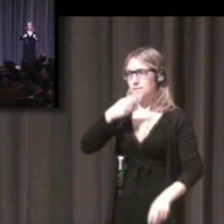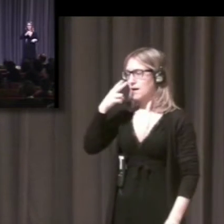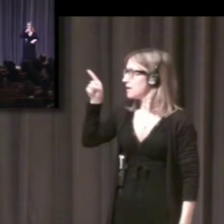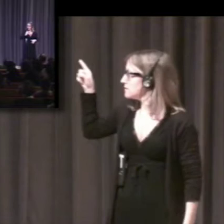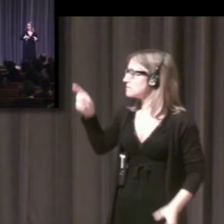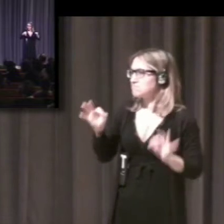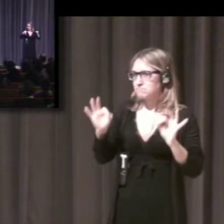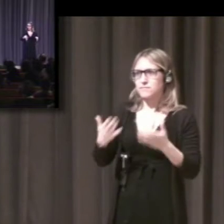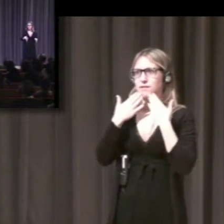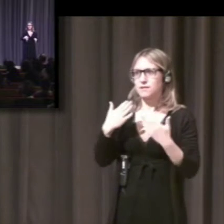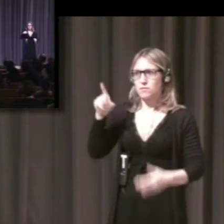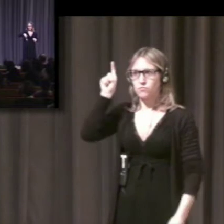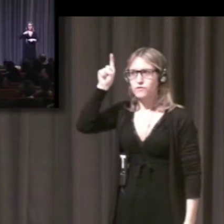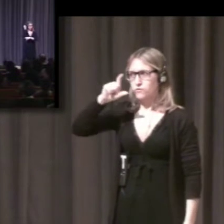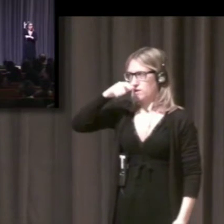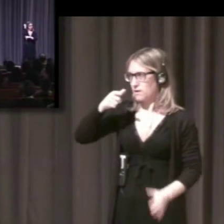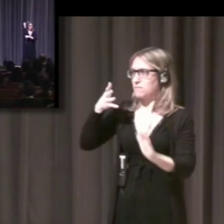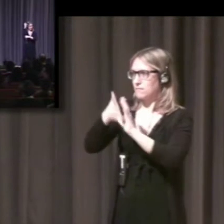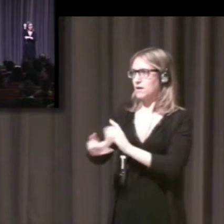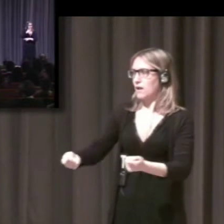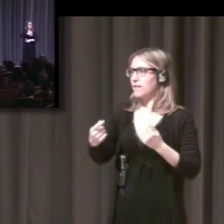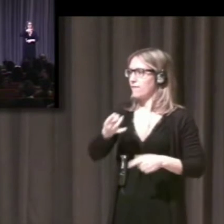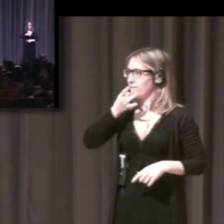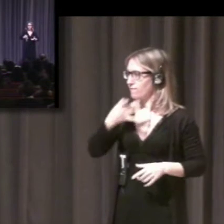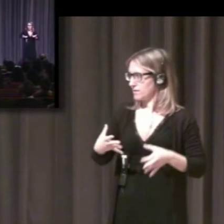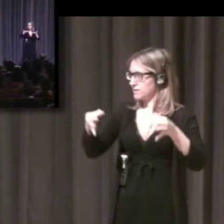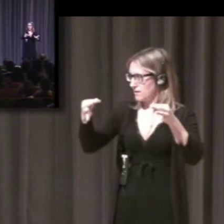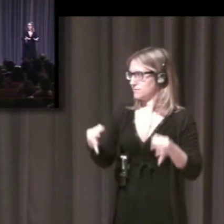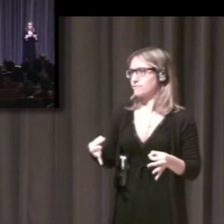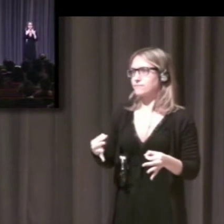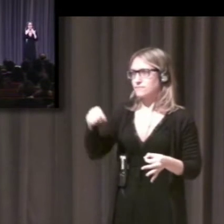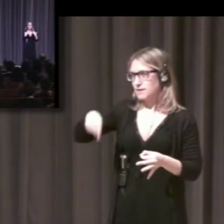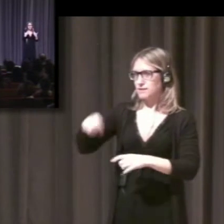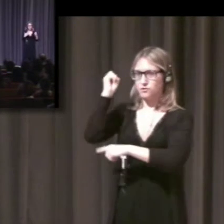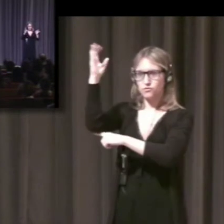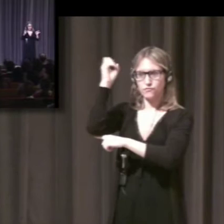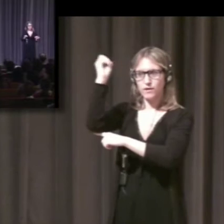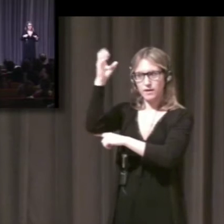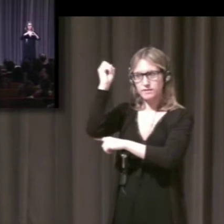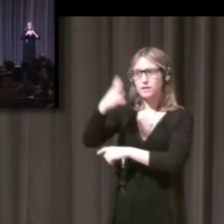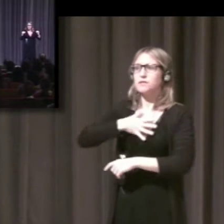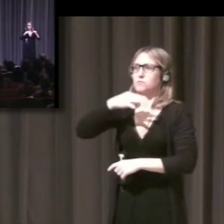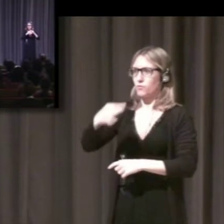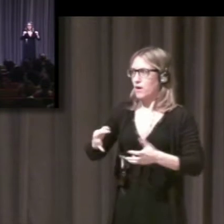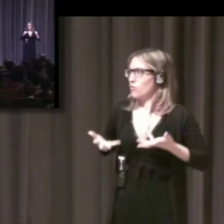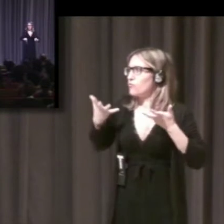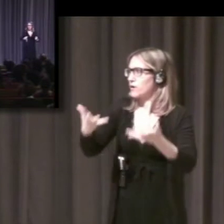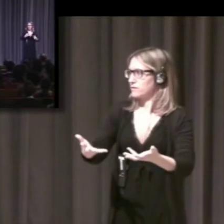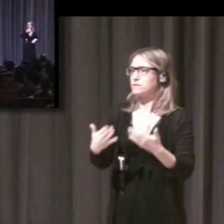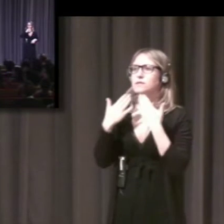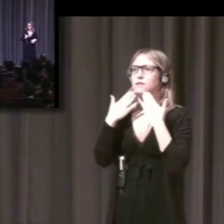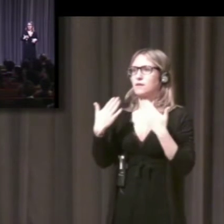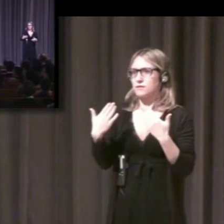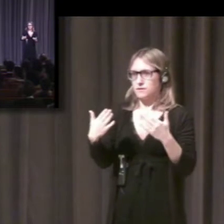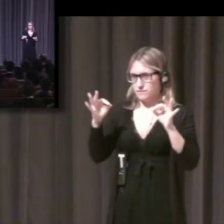conferència i poder-ho oferir. Moltes gràcies a la universitat que ens ha facilitat de poder